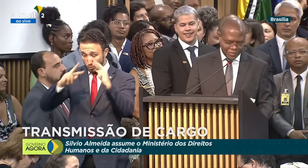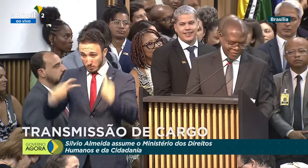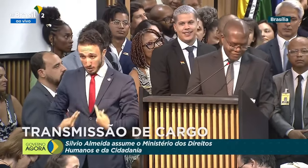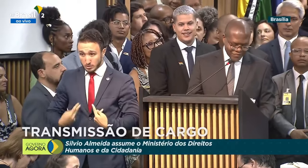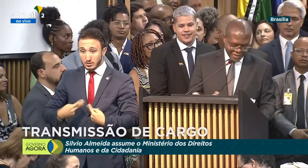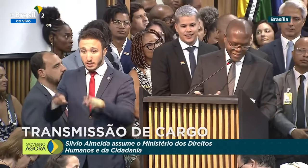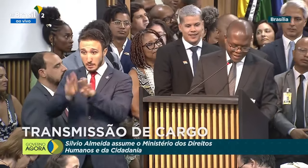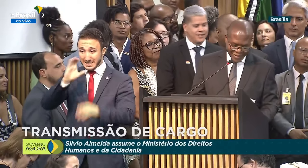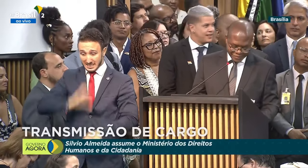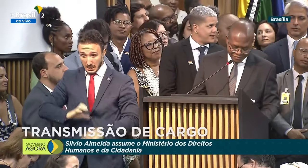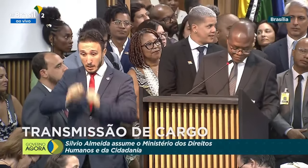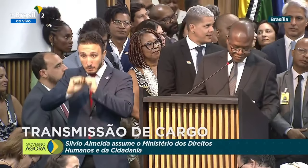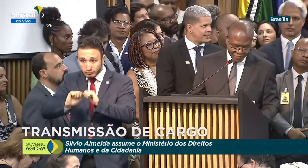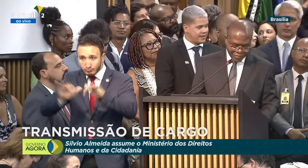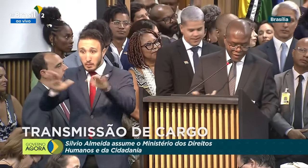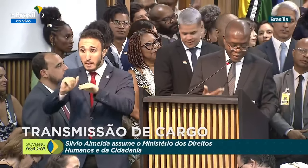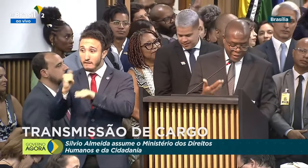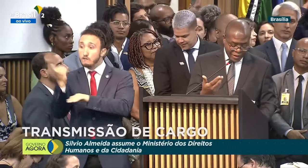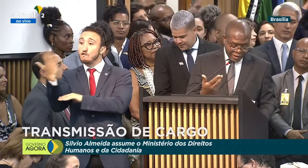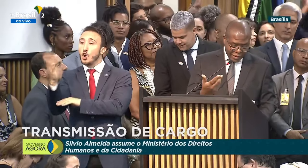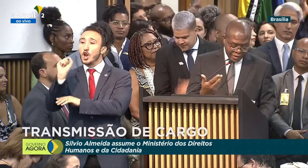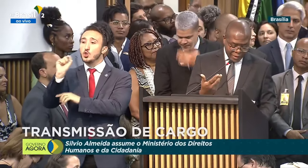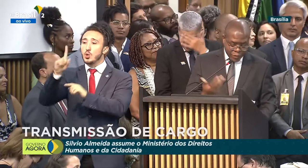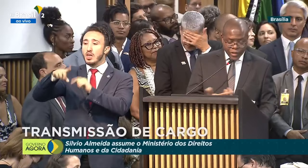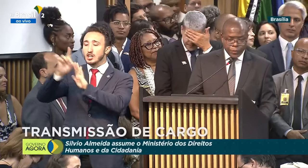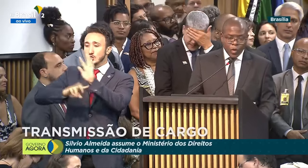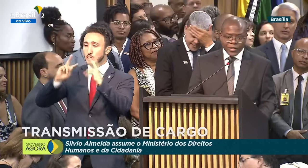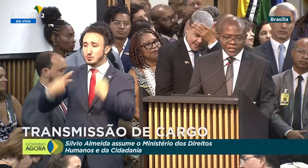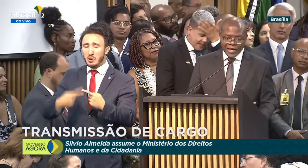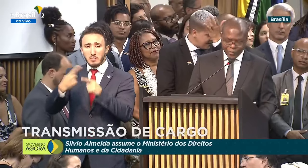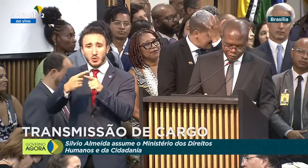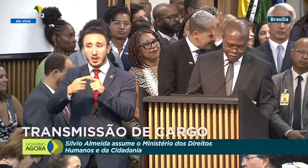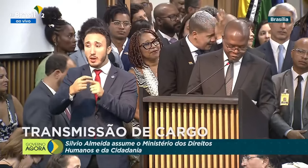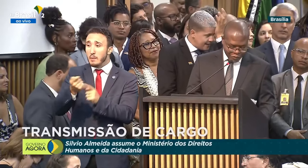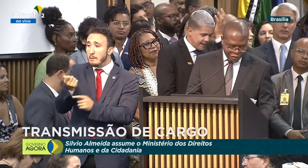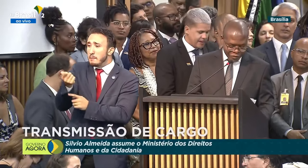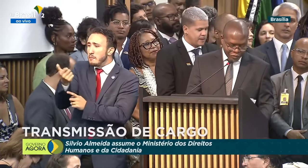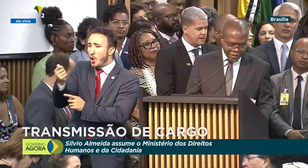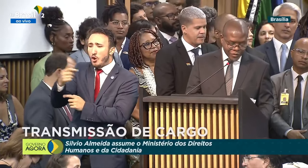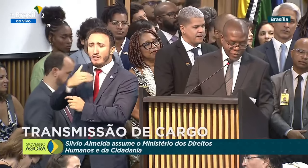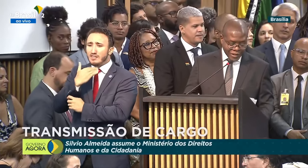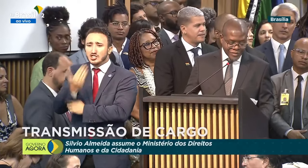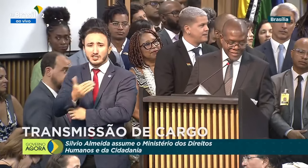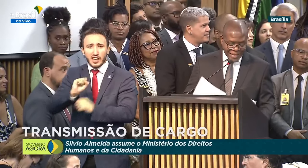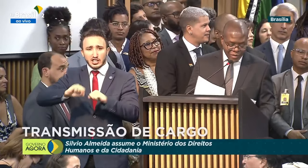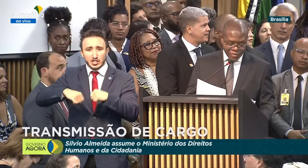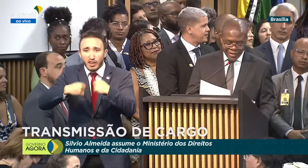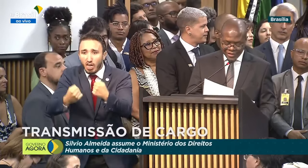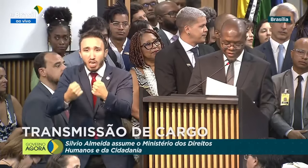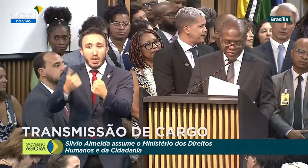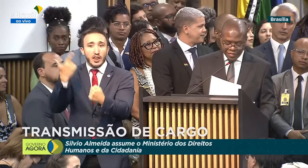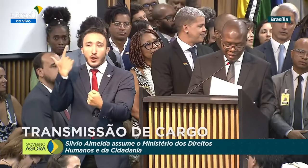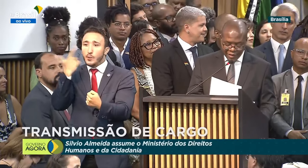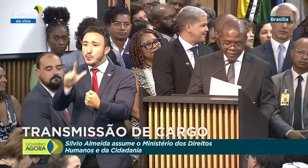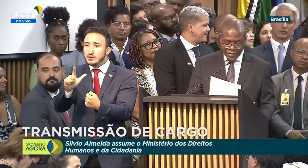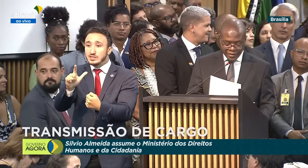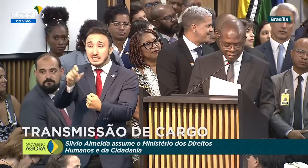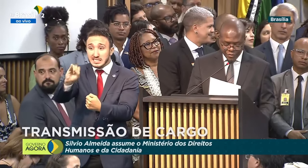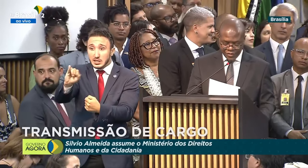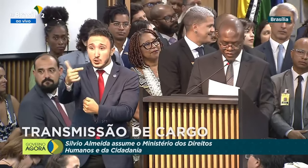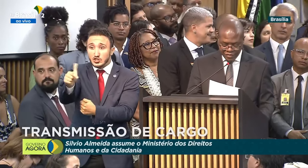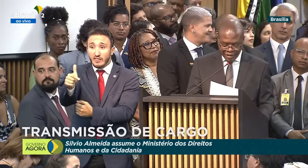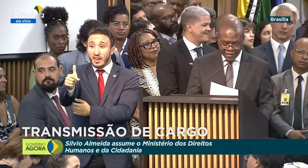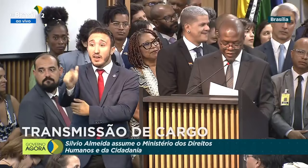dos Direitos Humanos essa ideia porque de pouco adiantaram os nossos esforços os direitos humanos não estiverem